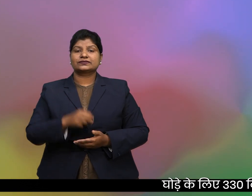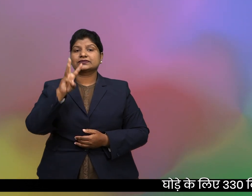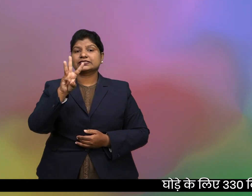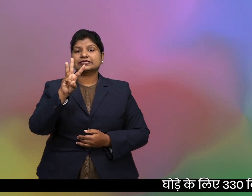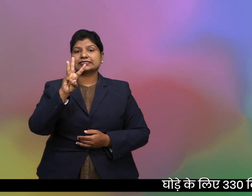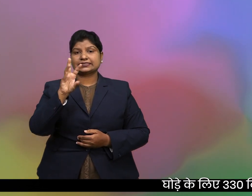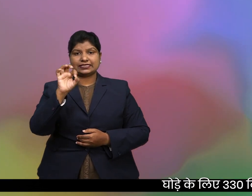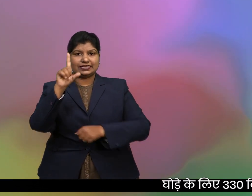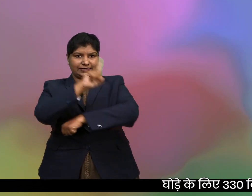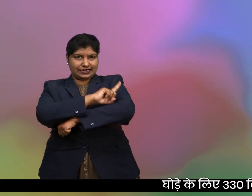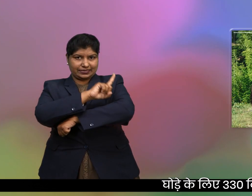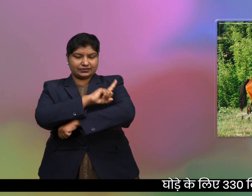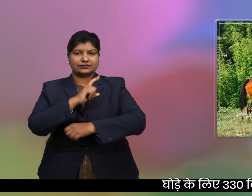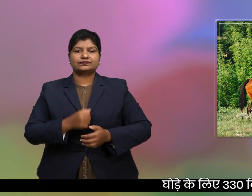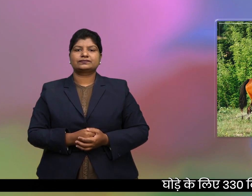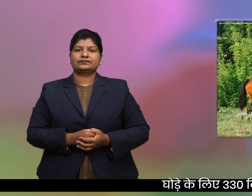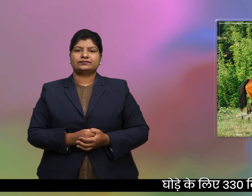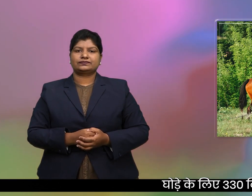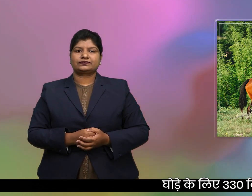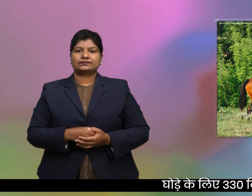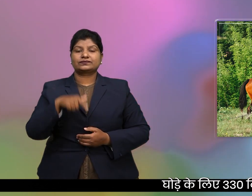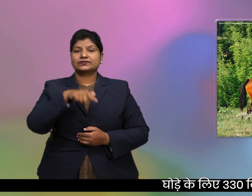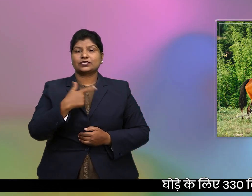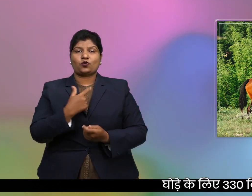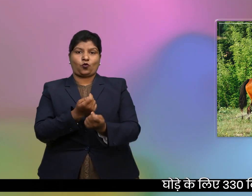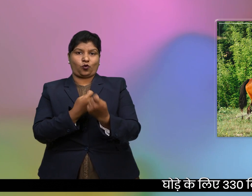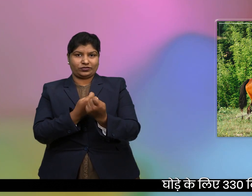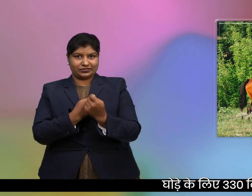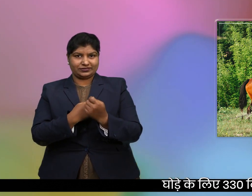घोड़े के लिए 330 दिन,